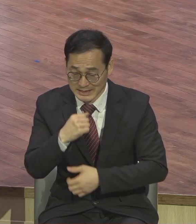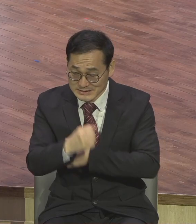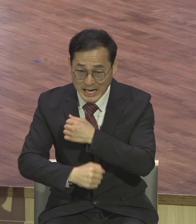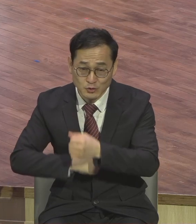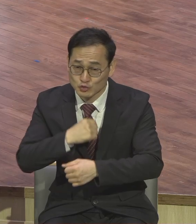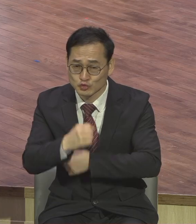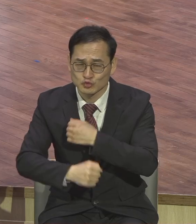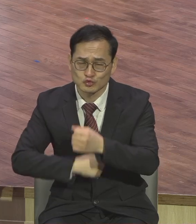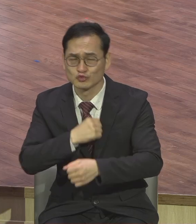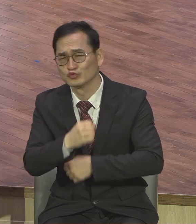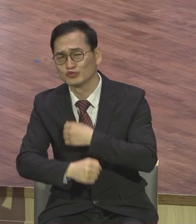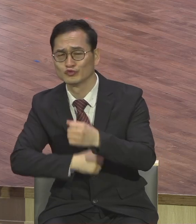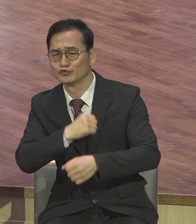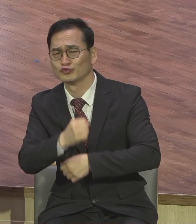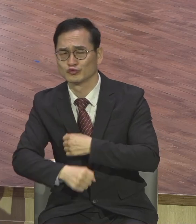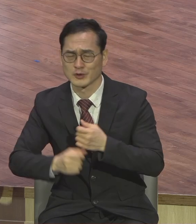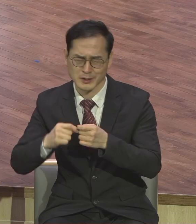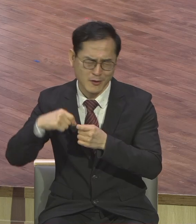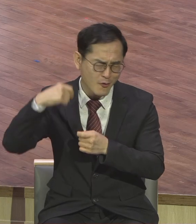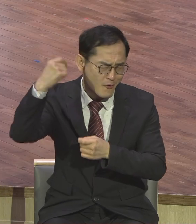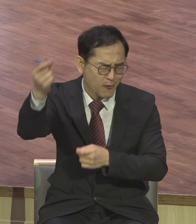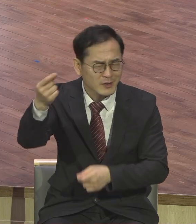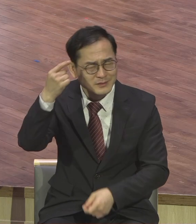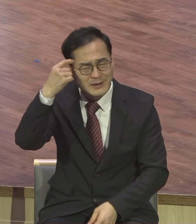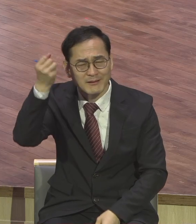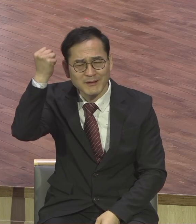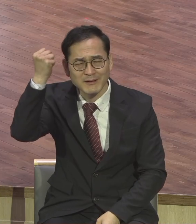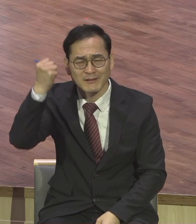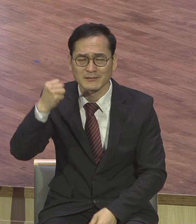자유가 정말 새삼스럽다.